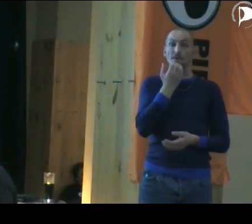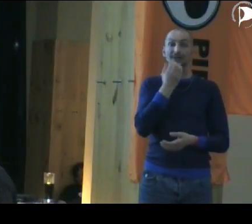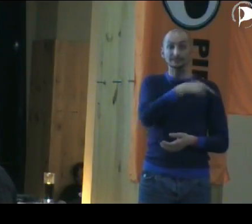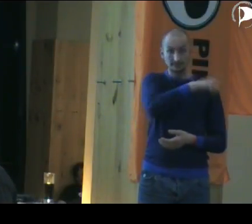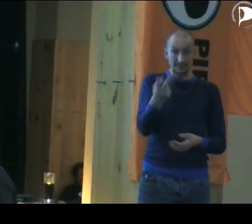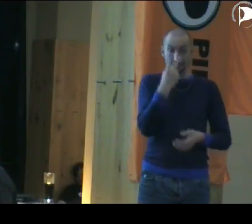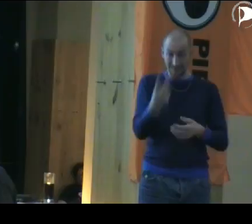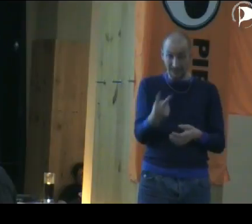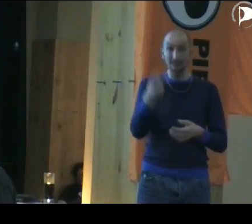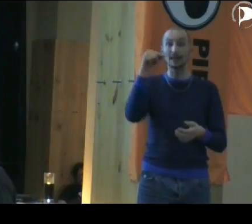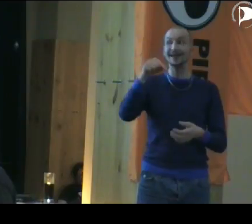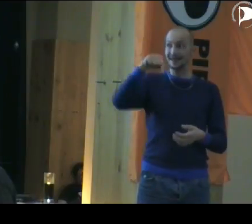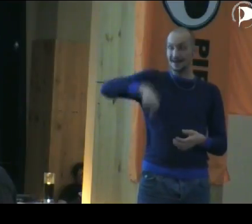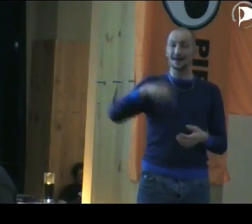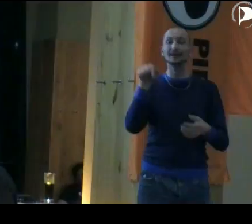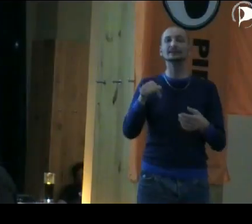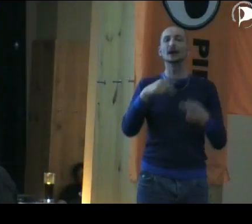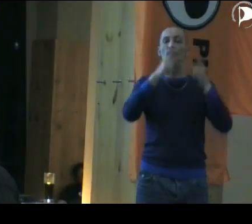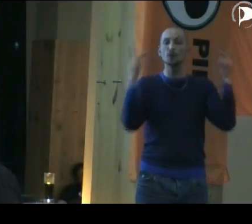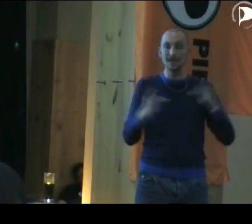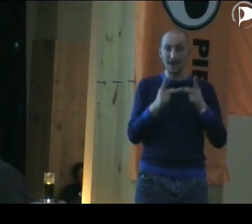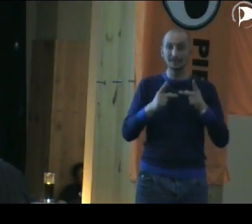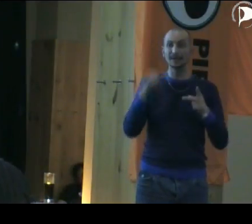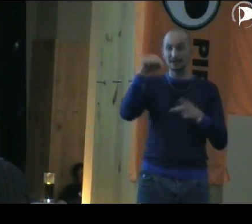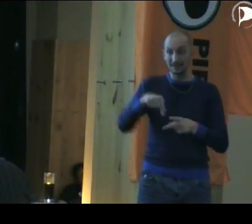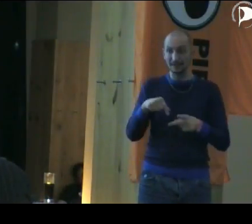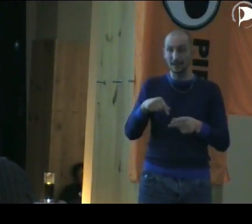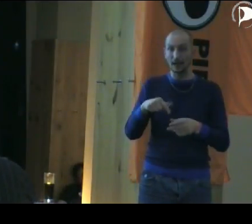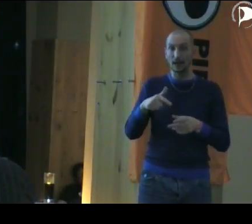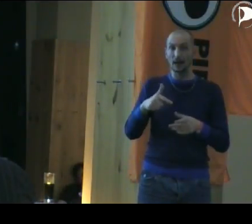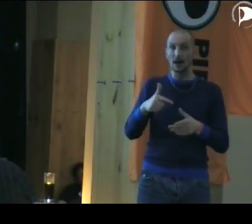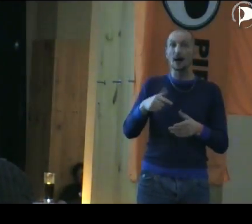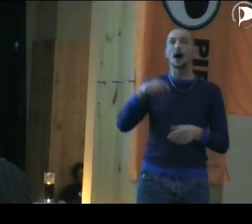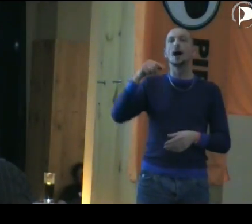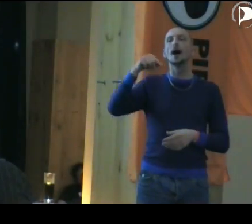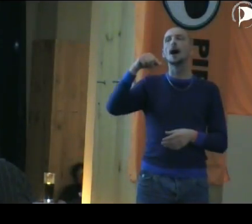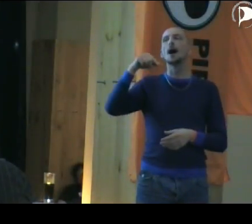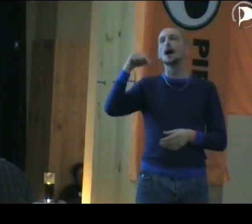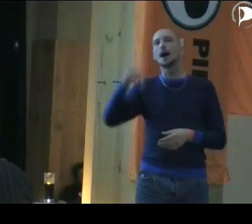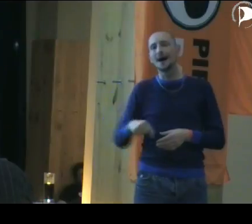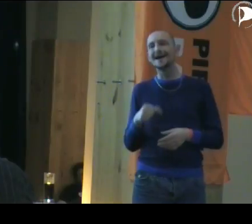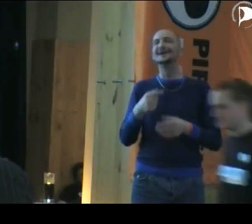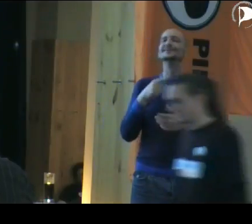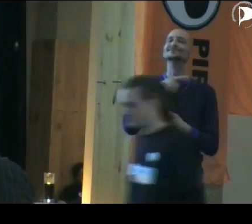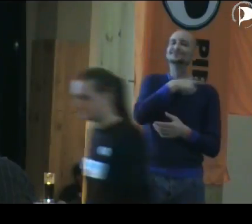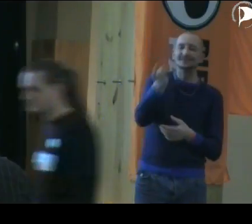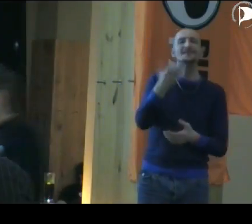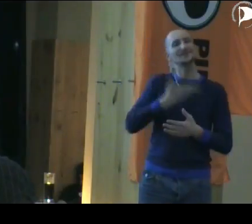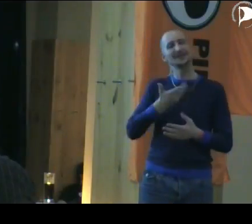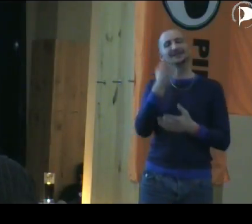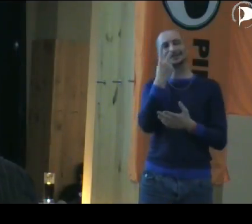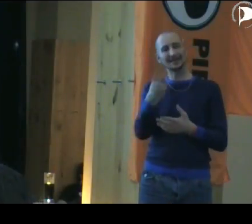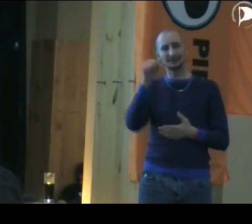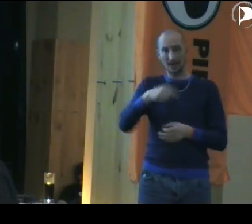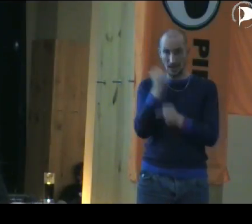die ich vorgeschlagen habe er hat gesagt das ist nicht ja in die arbeit eines meisters okay ich habe das verstanden da probiere